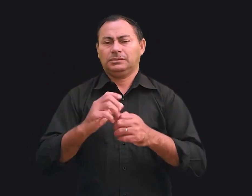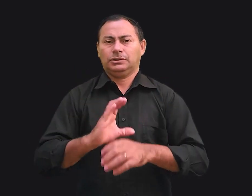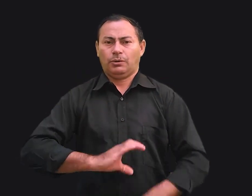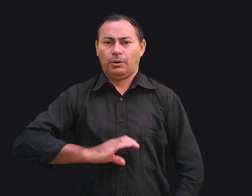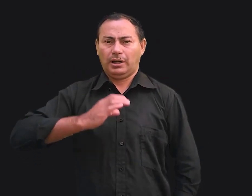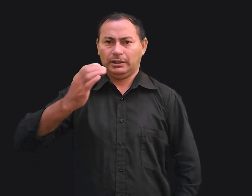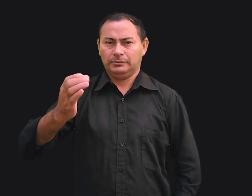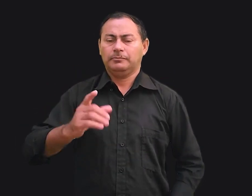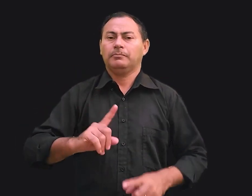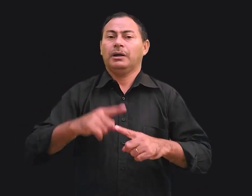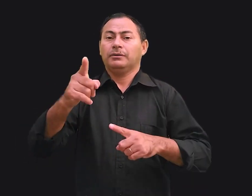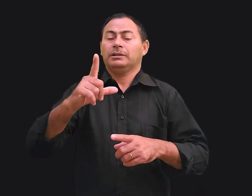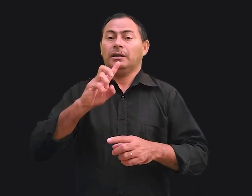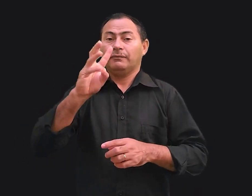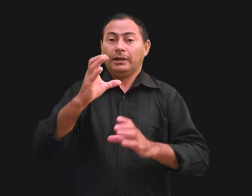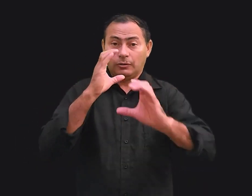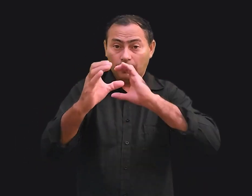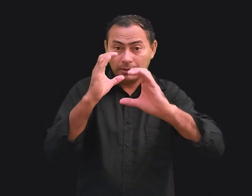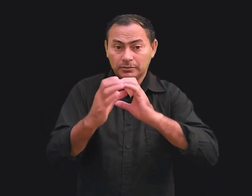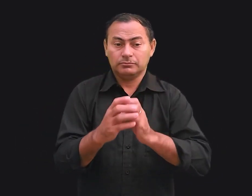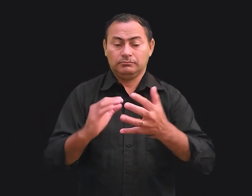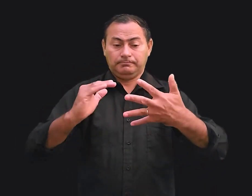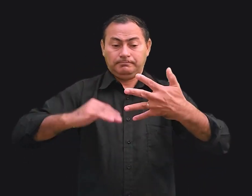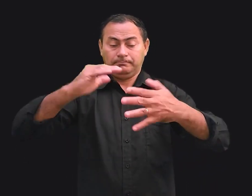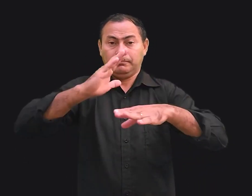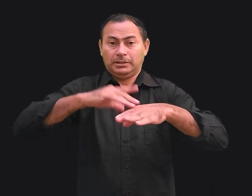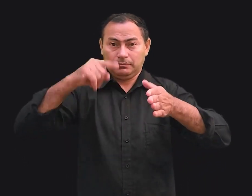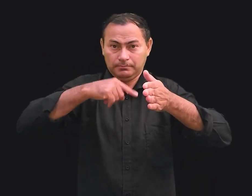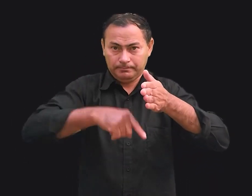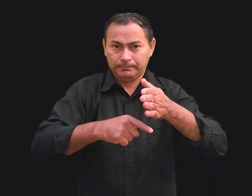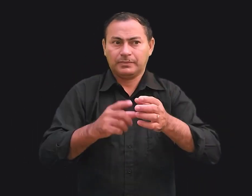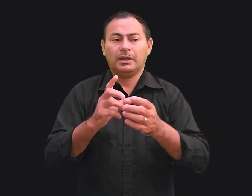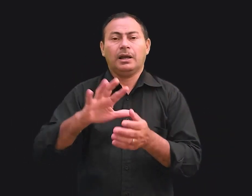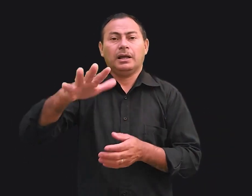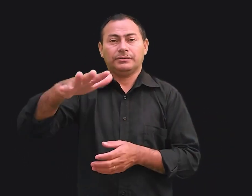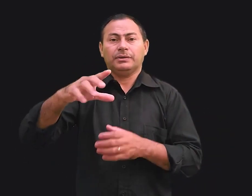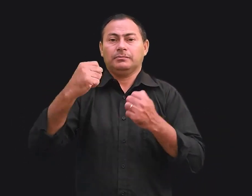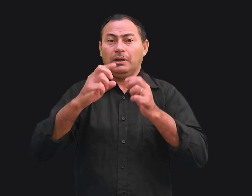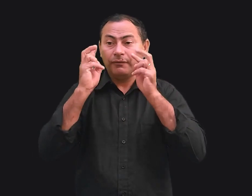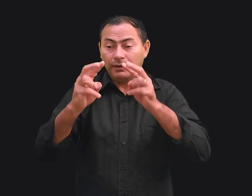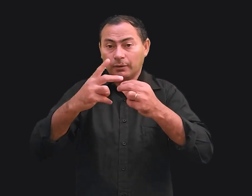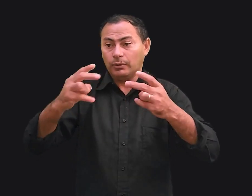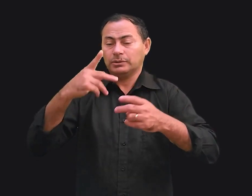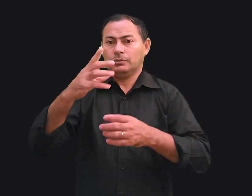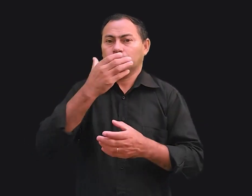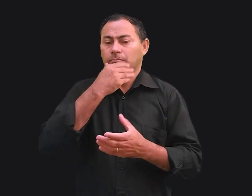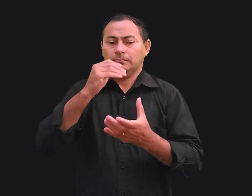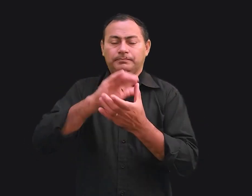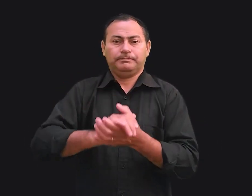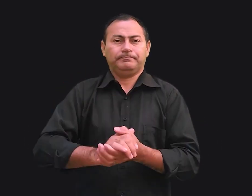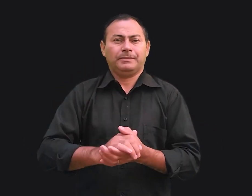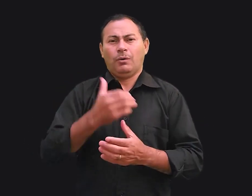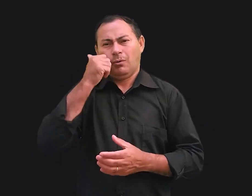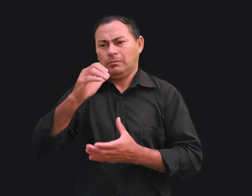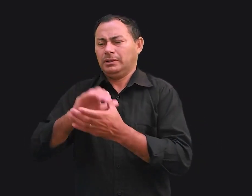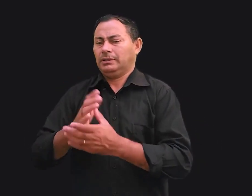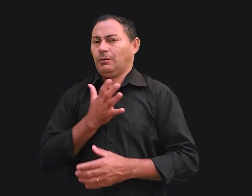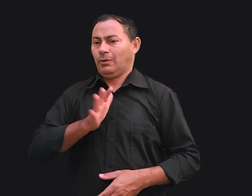de coragem. Mas se você vai se comunicar em um nível mais profundo, então às vezes vai ouvir coisas do seu cônjuge que não gostaria